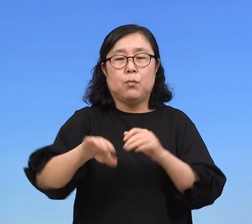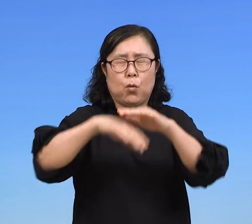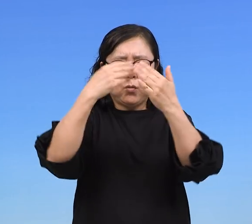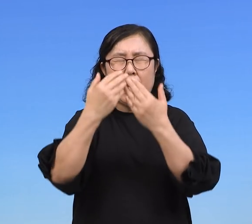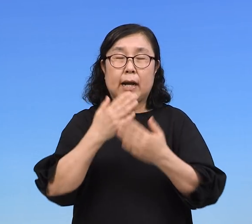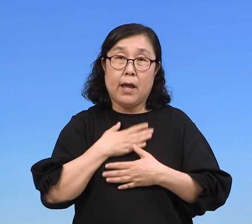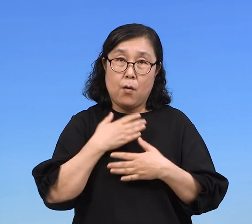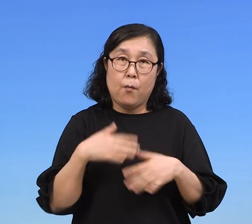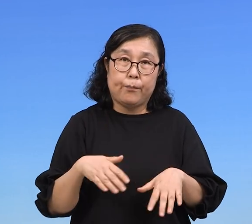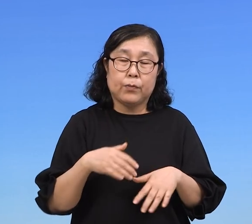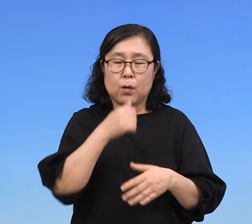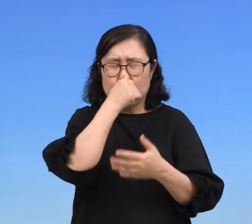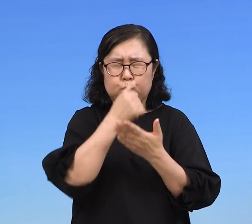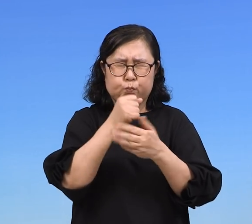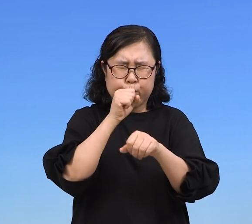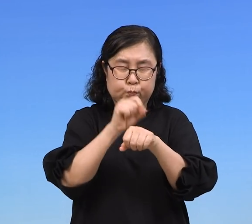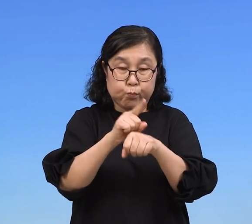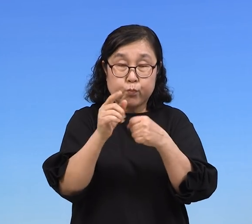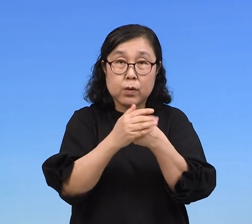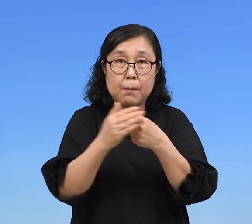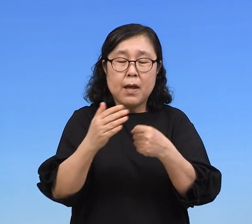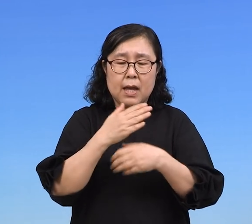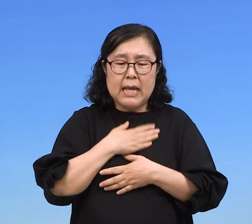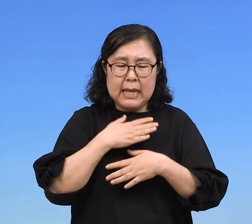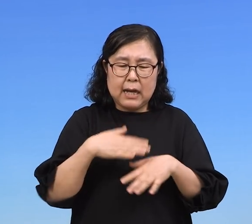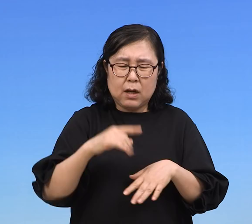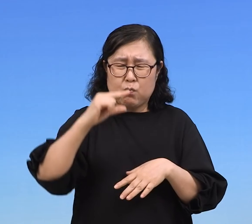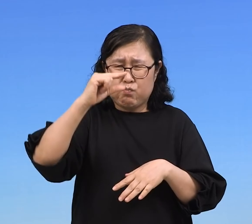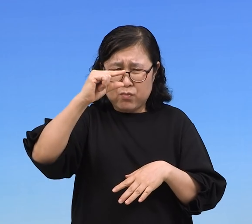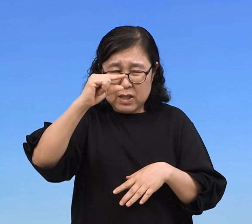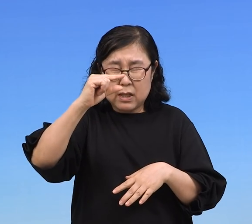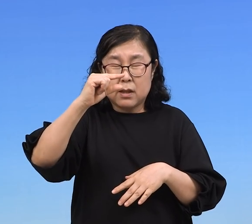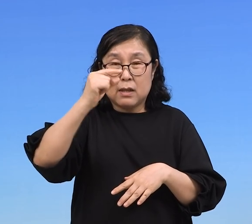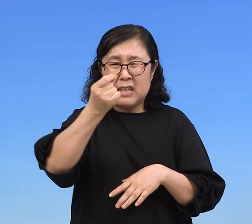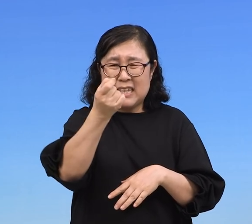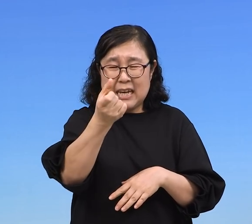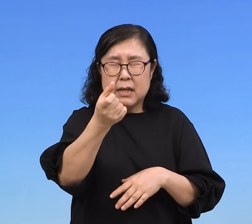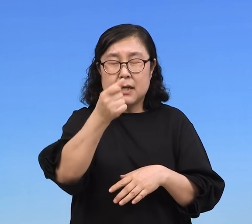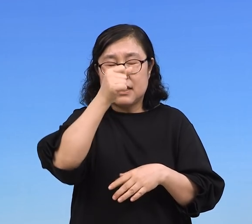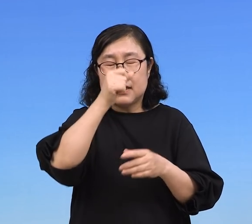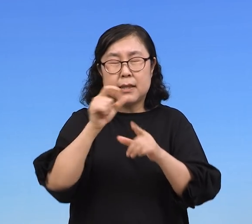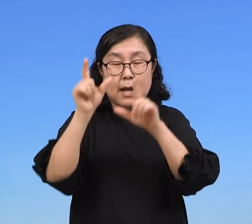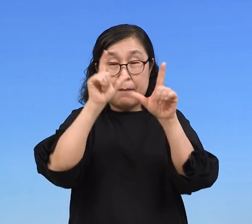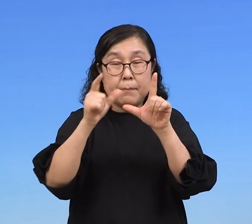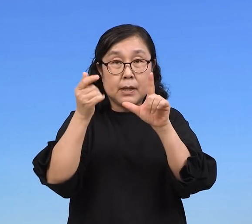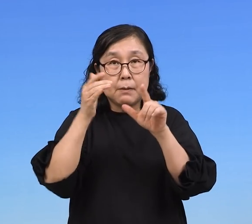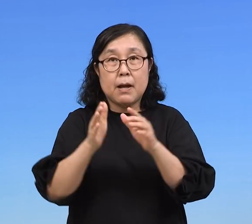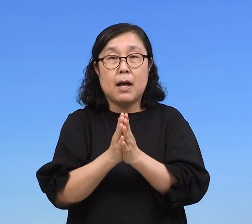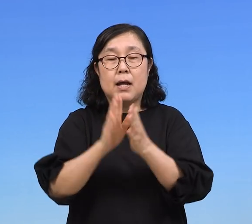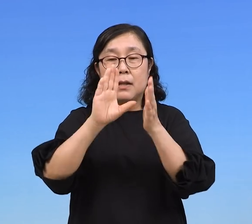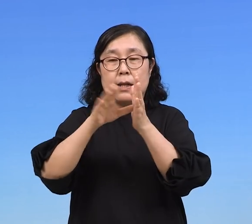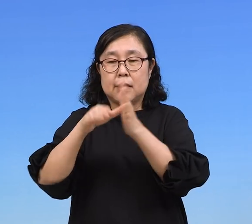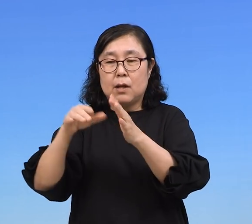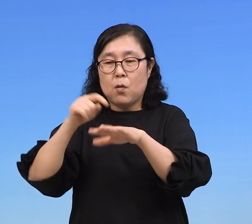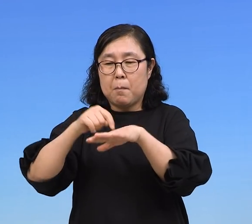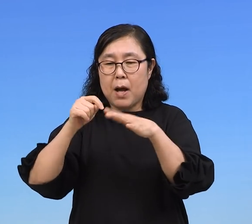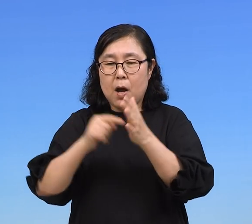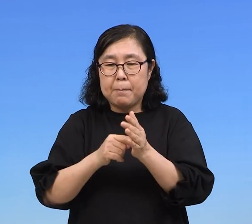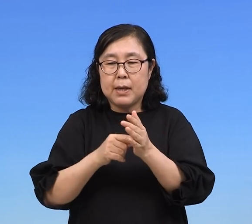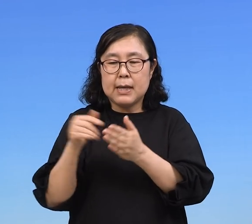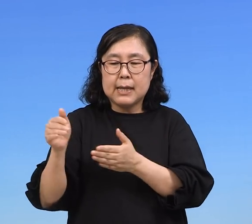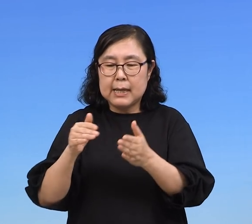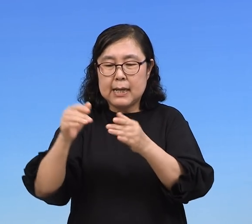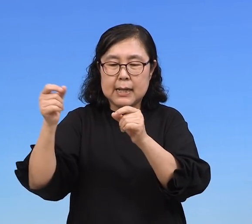너나 없이 다 약한데, 죄성으로 우리는 얕은 인생인데, 때로는 마음이